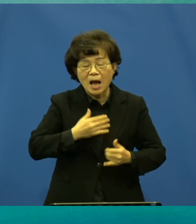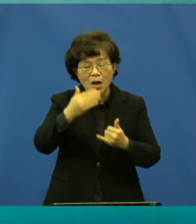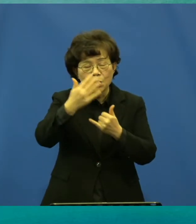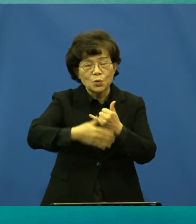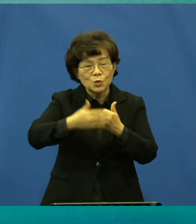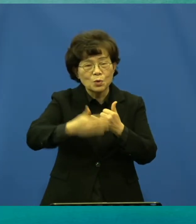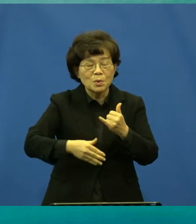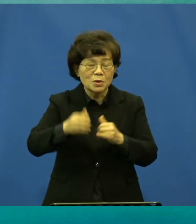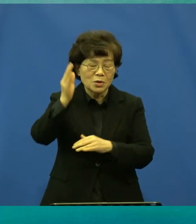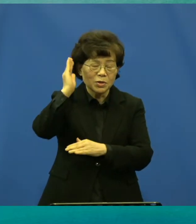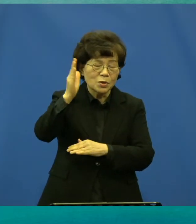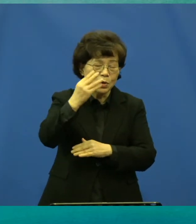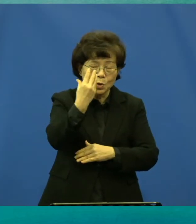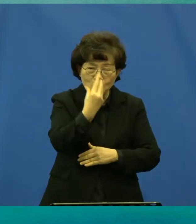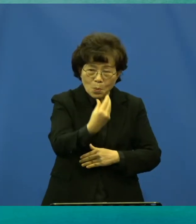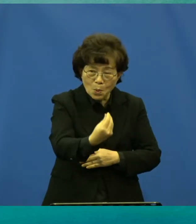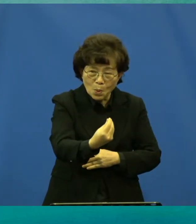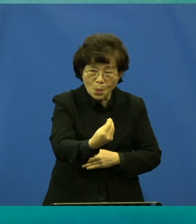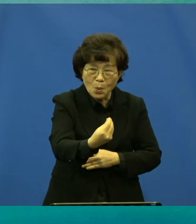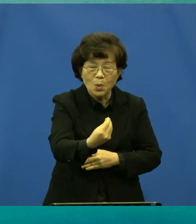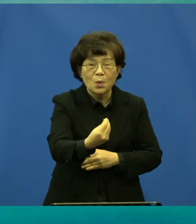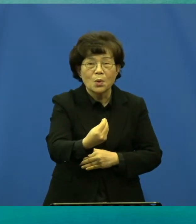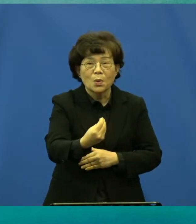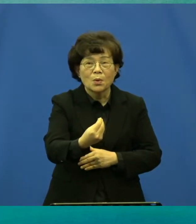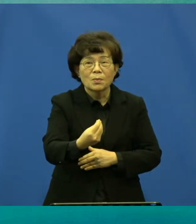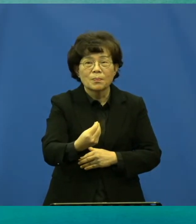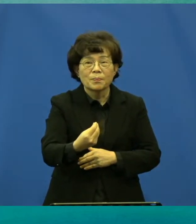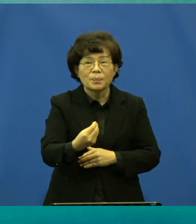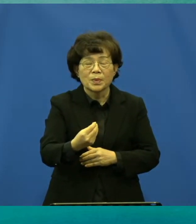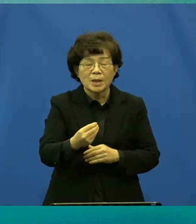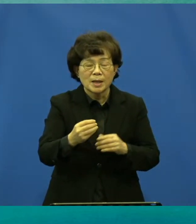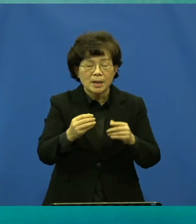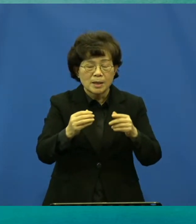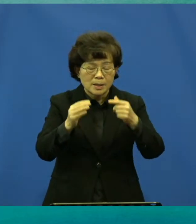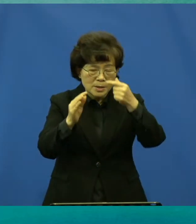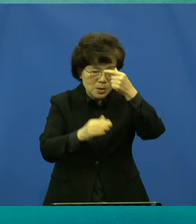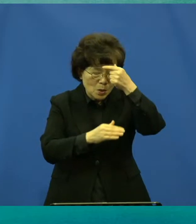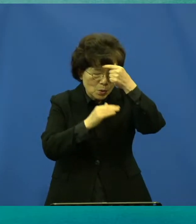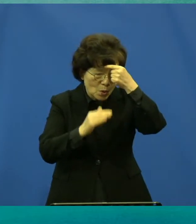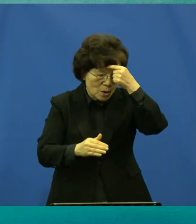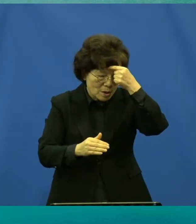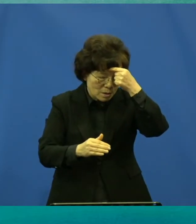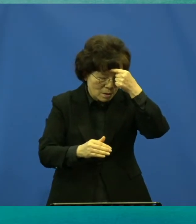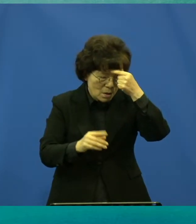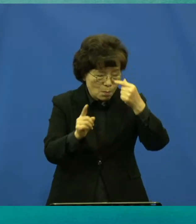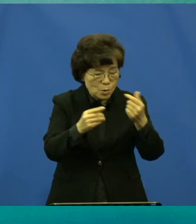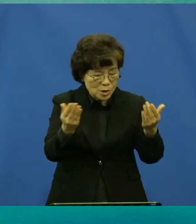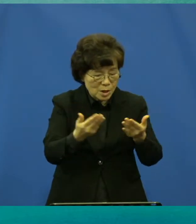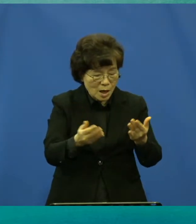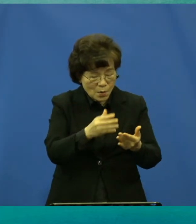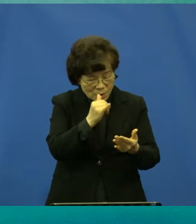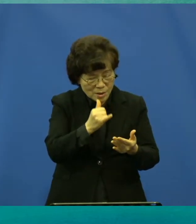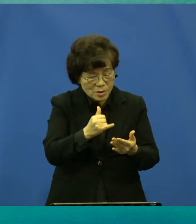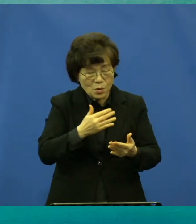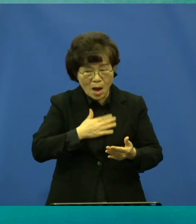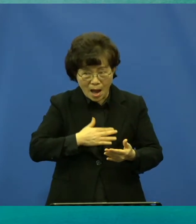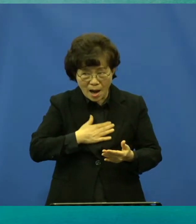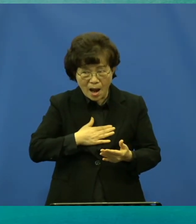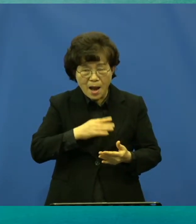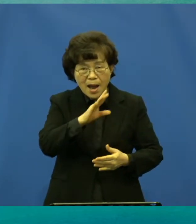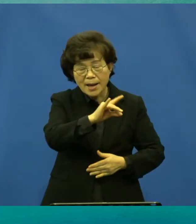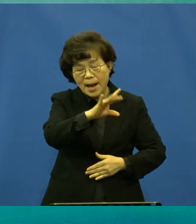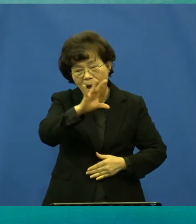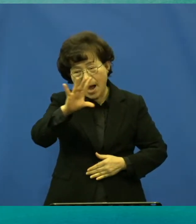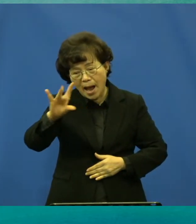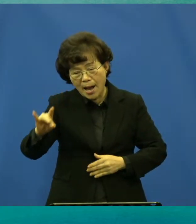듣고 있습니다. 홈피 들어가서 교인들 동정란도 다 확인합니다. 가끔 교회